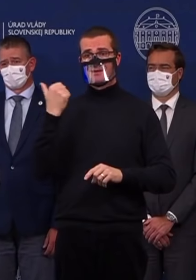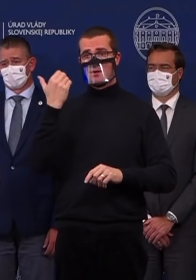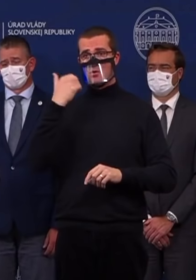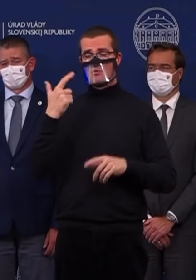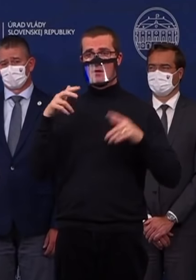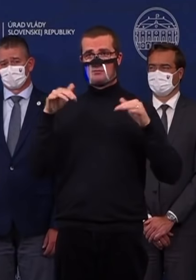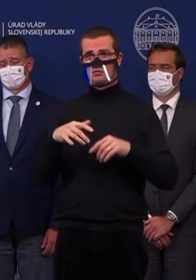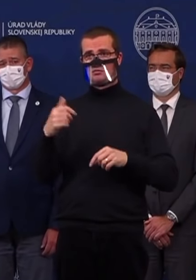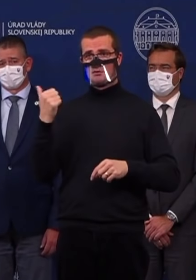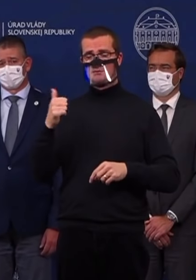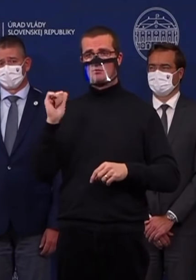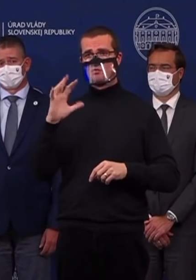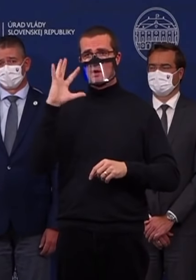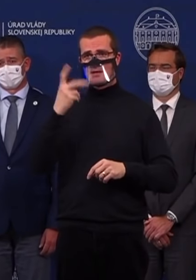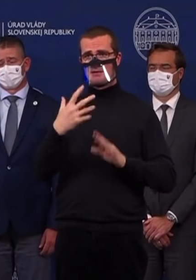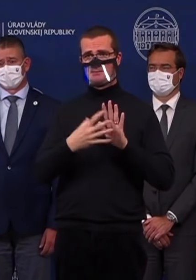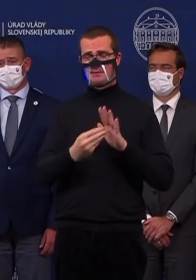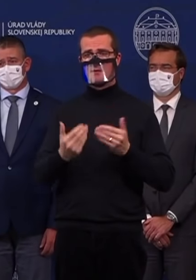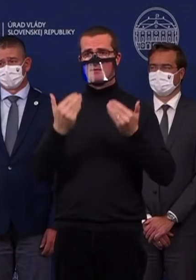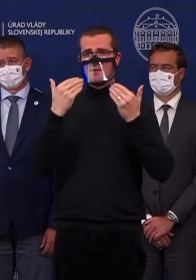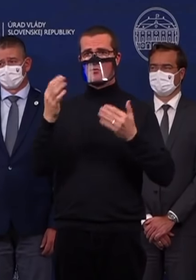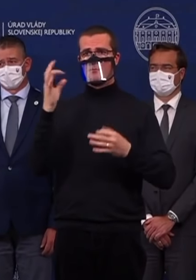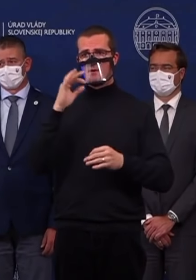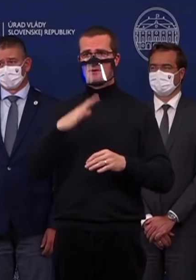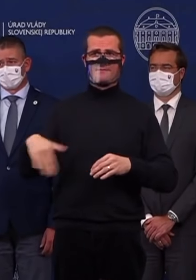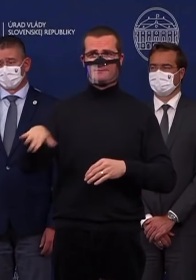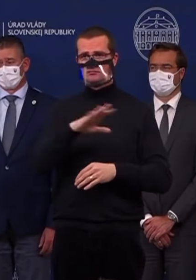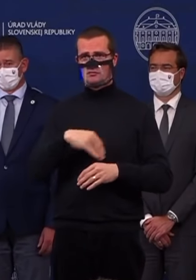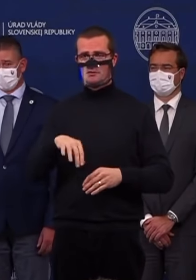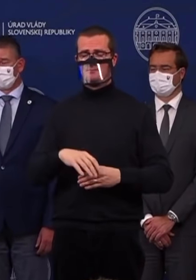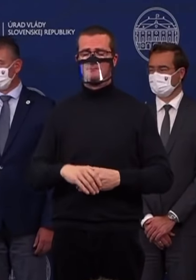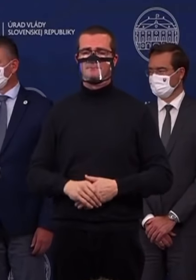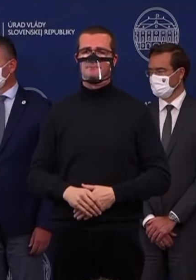sa zúčastnili, sú toho krásnym príkladom. Ďakujem veľmi pekne všetkým.